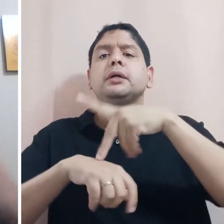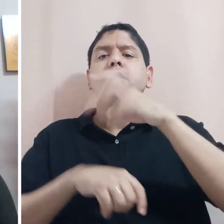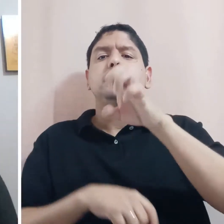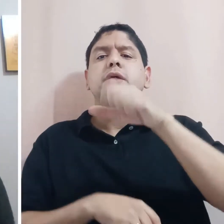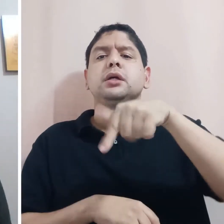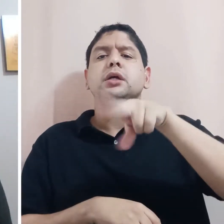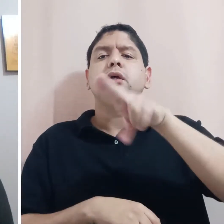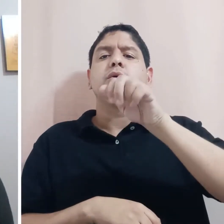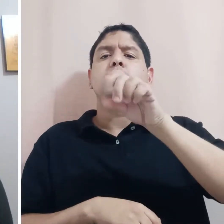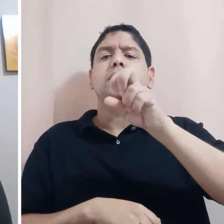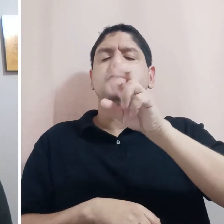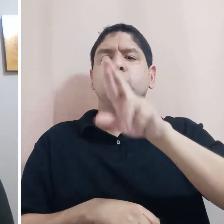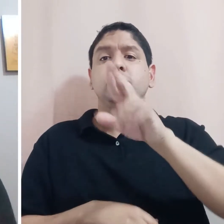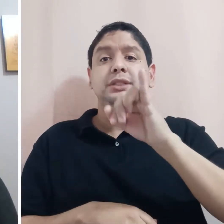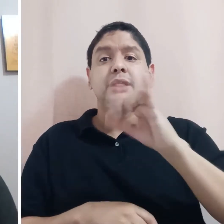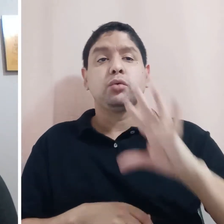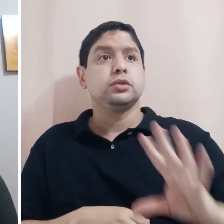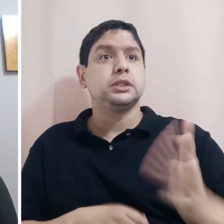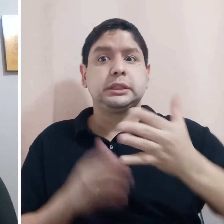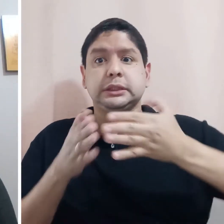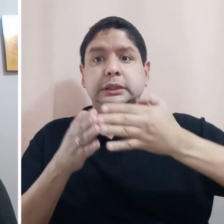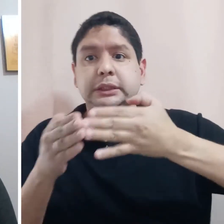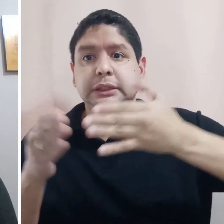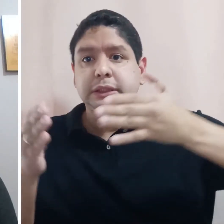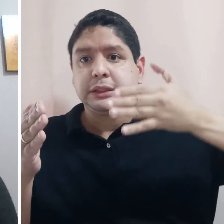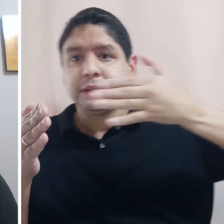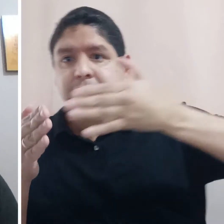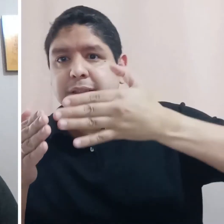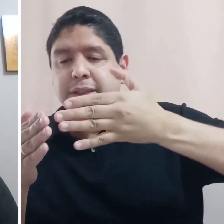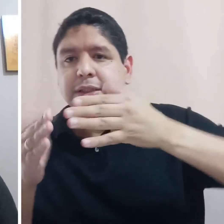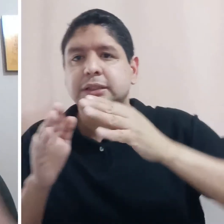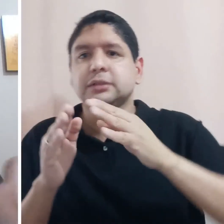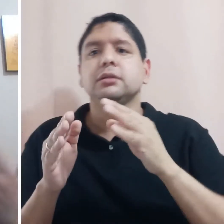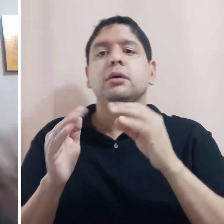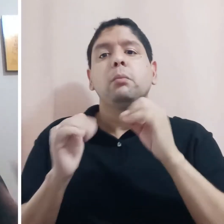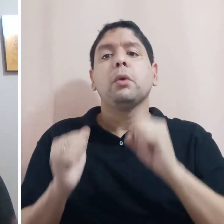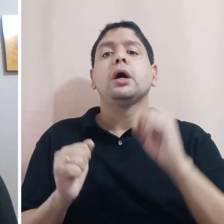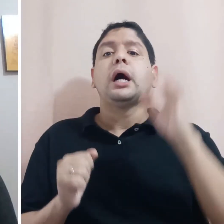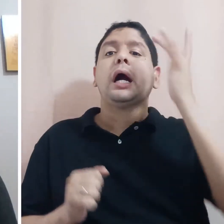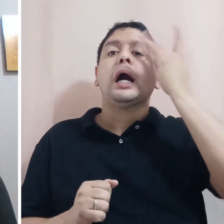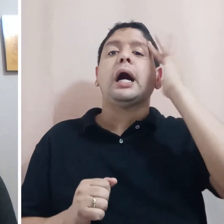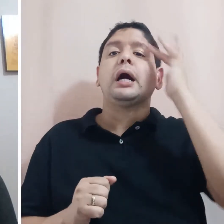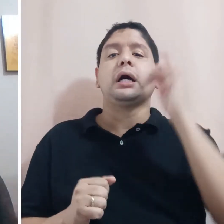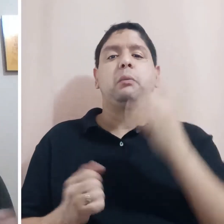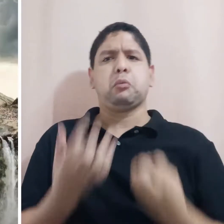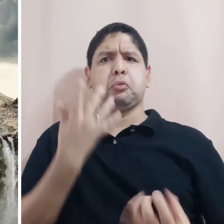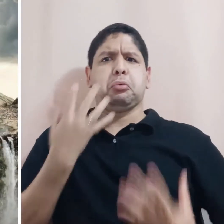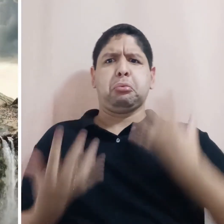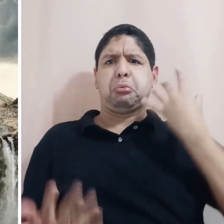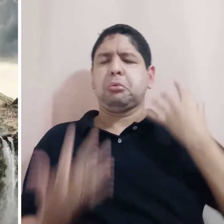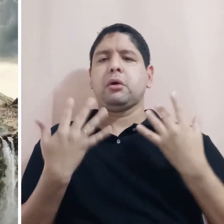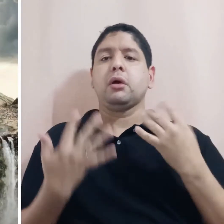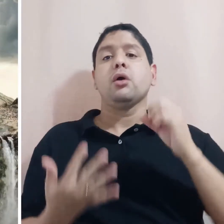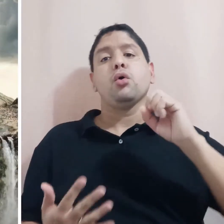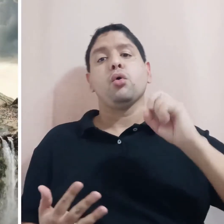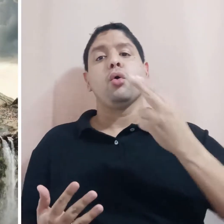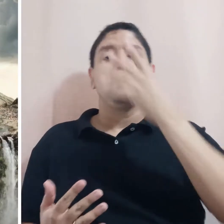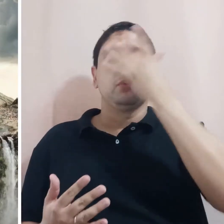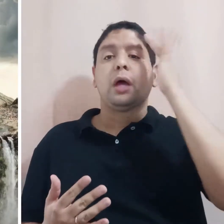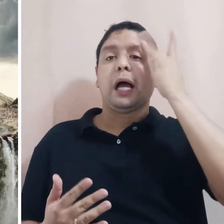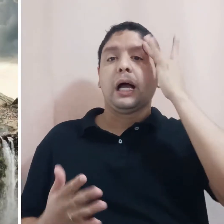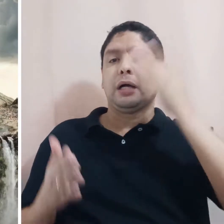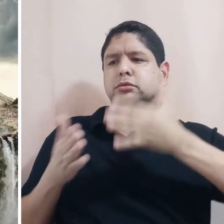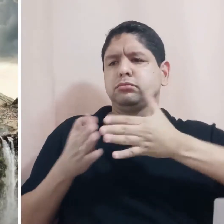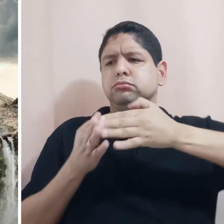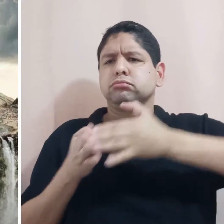seria tão quente que os navios iriam pegar fogo e explodir, lendas de que a Terra terminaria numa espécie de